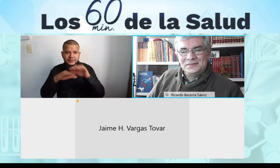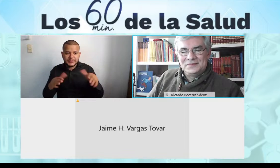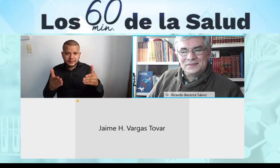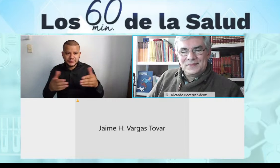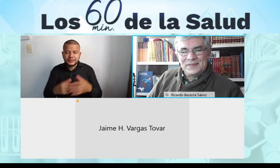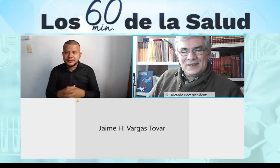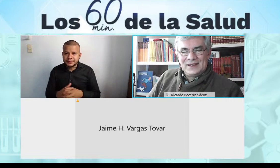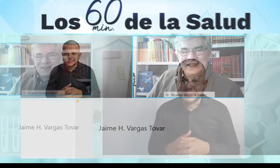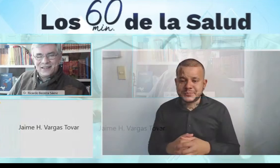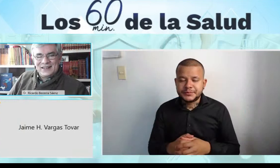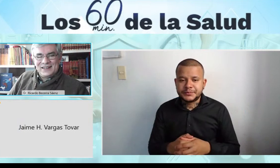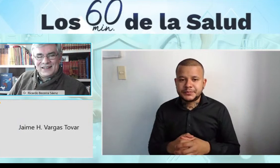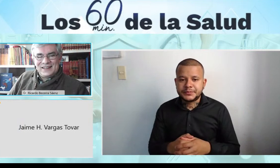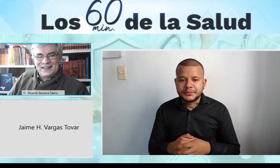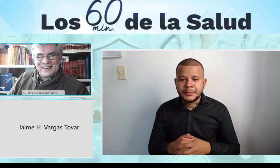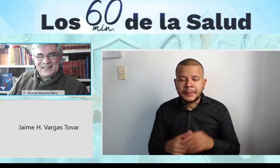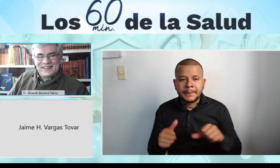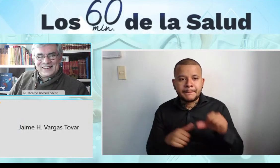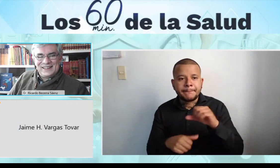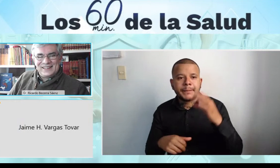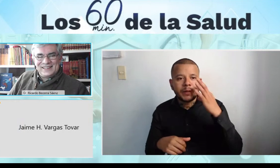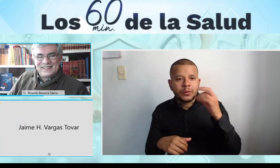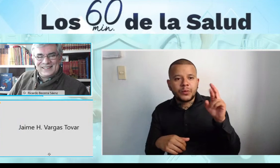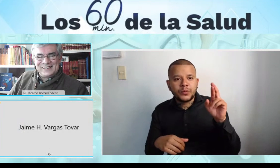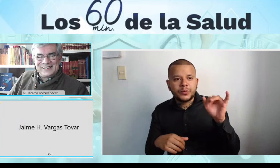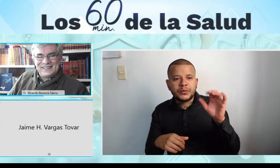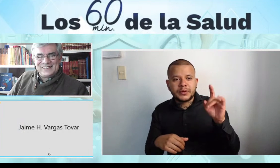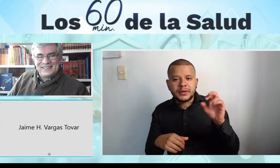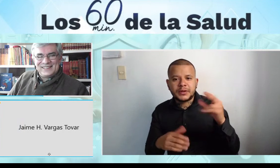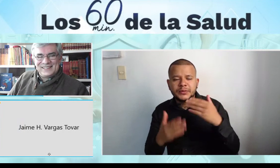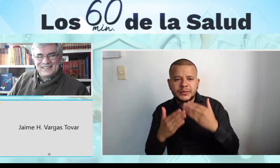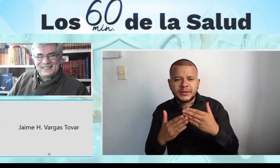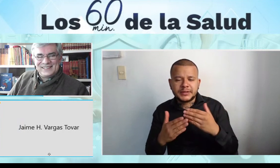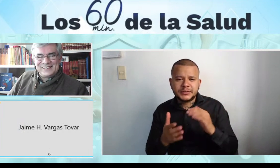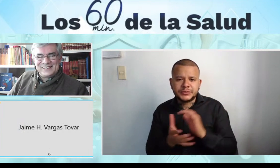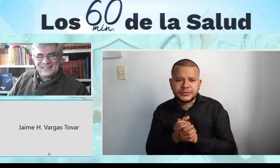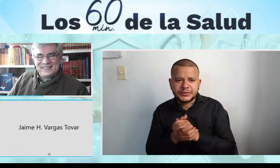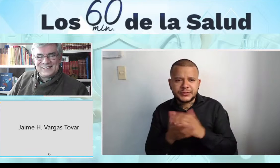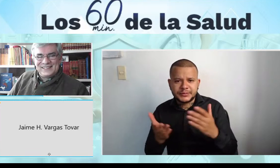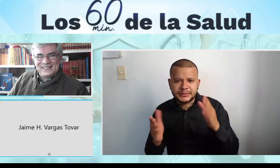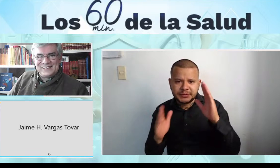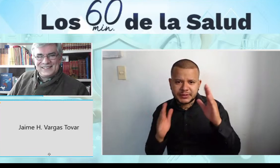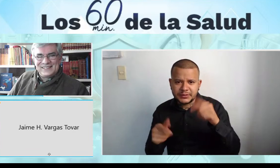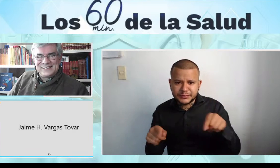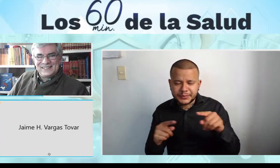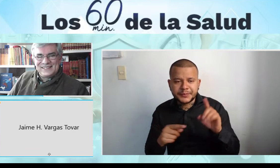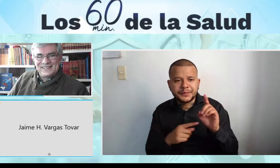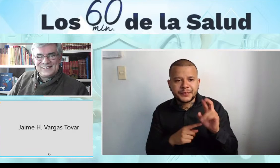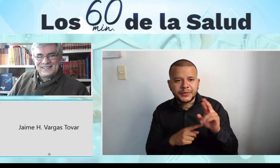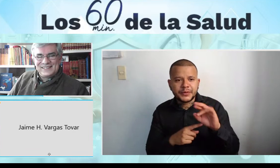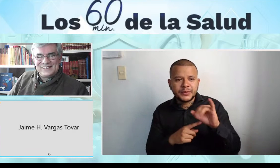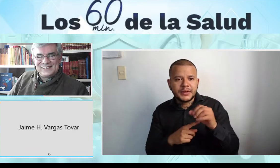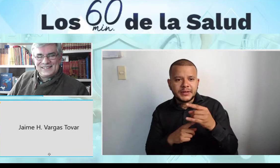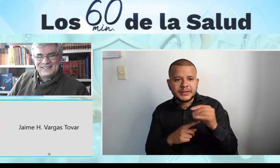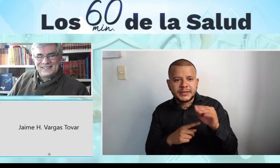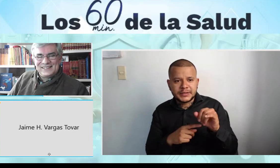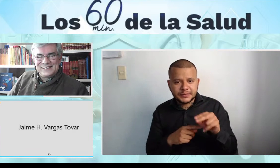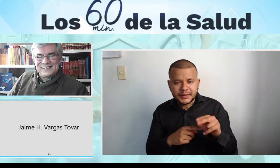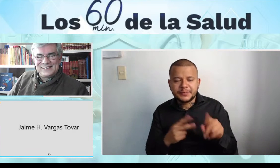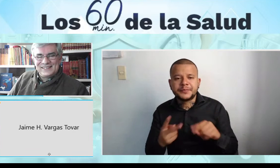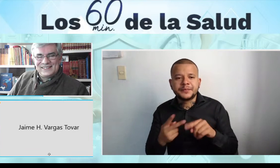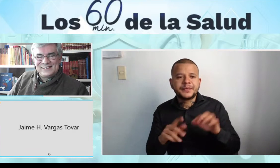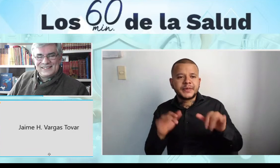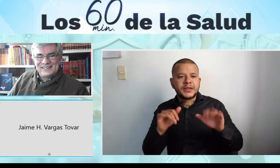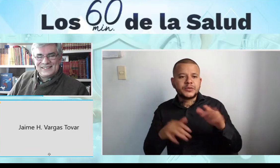Ricardo, muchas gracias. Un saludo muy especial pues a la doctora Yasmín, a nuestro secretario